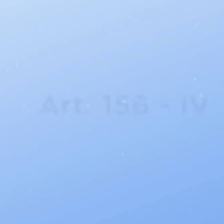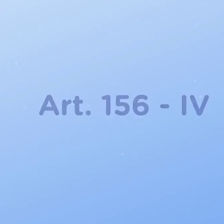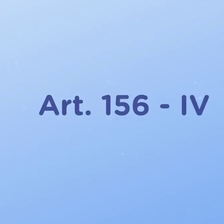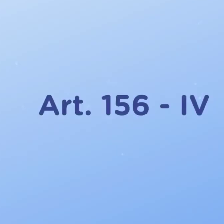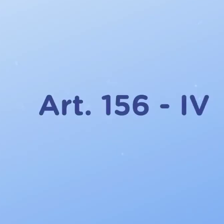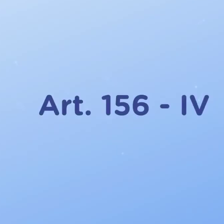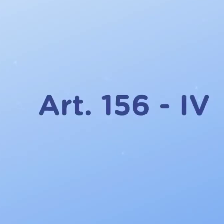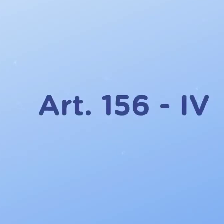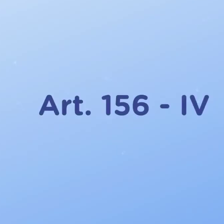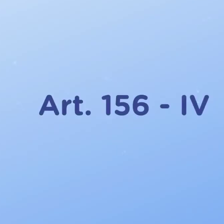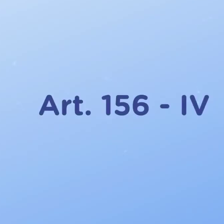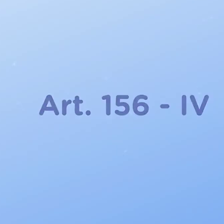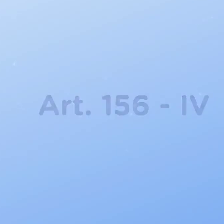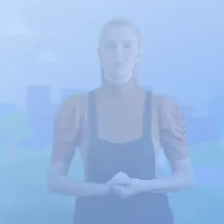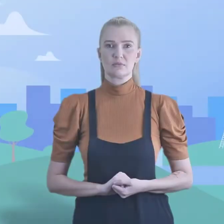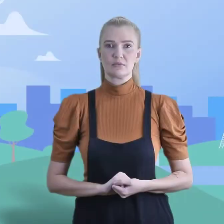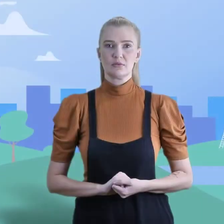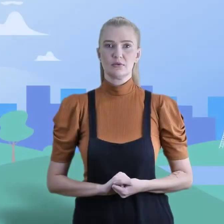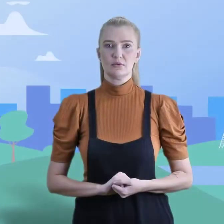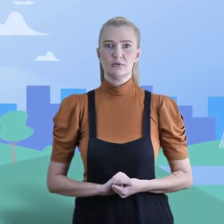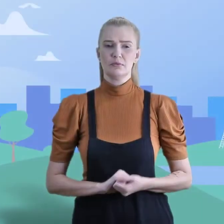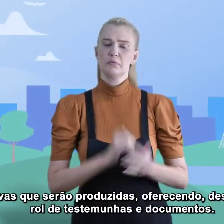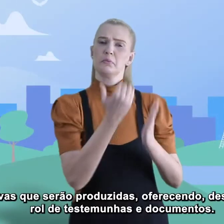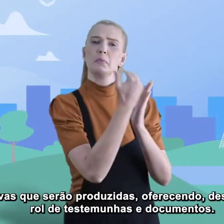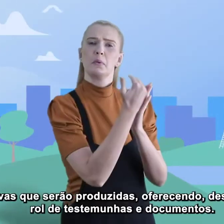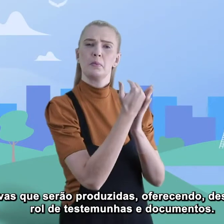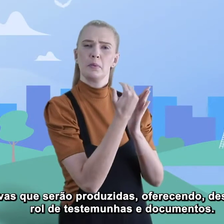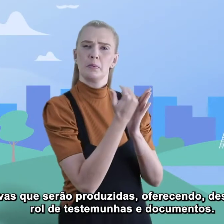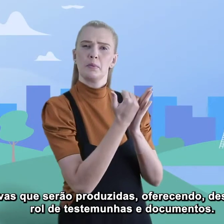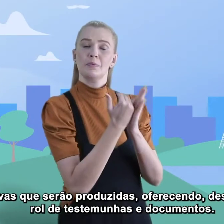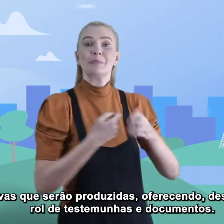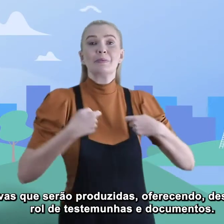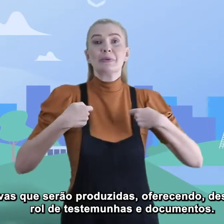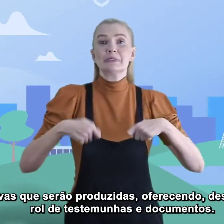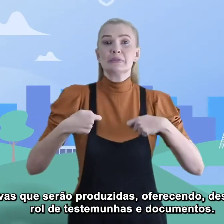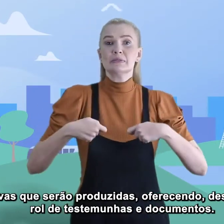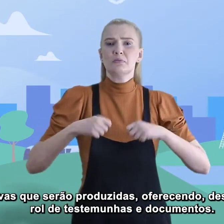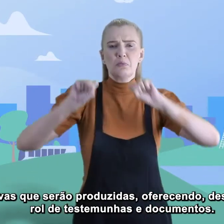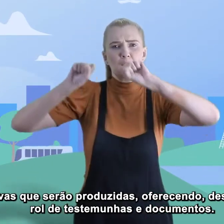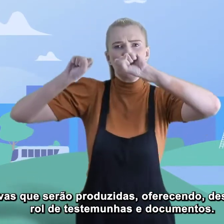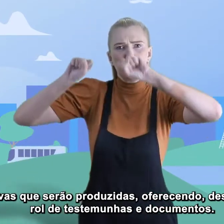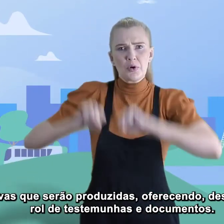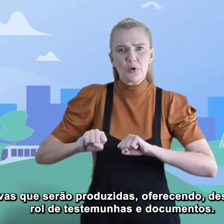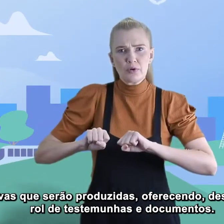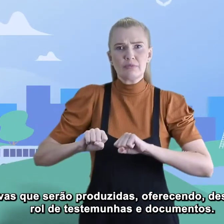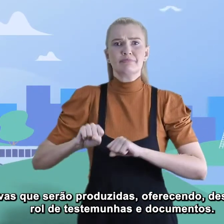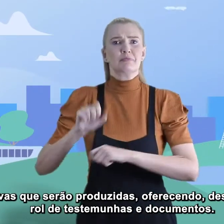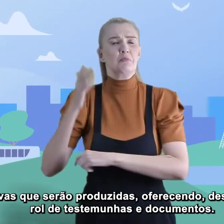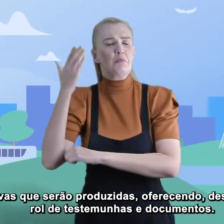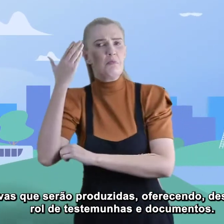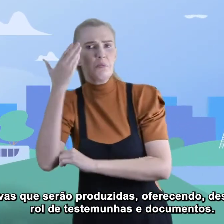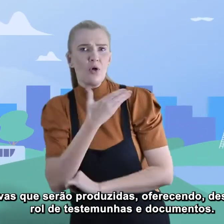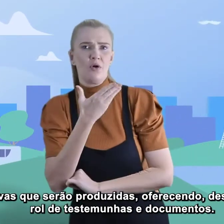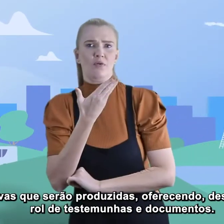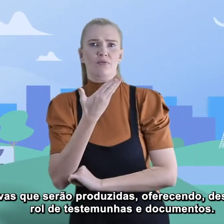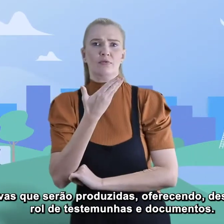Artigo 156, inciso quarto. As provas que serão produzidas, oferecendo, desde logo, o rol